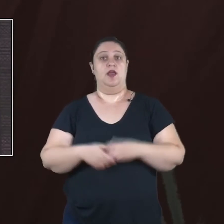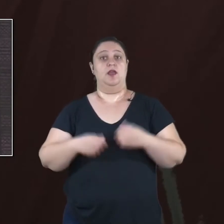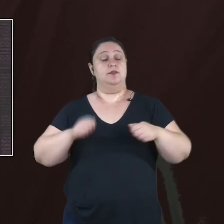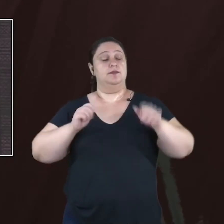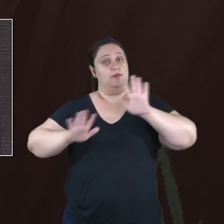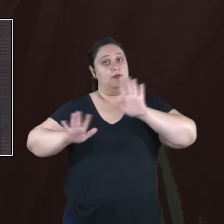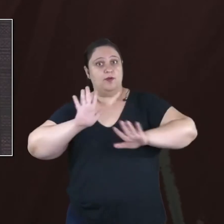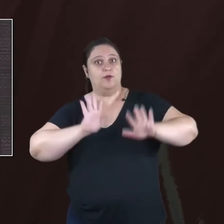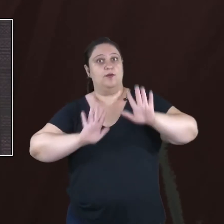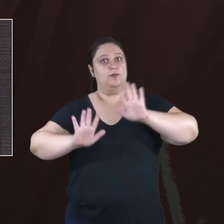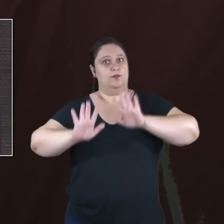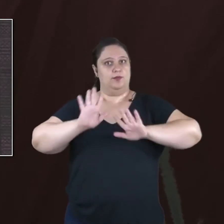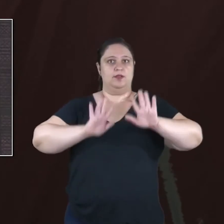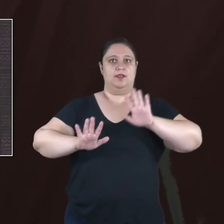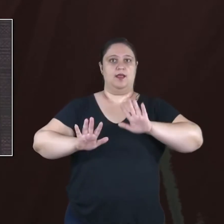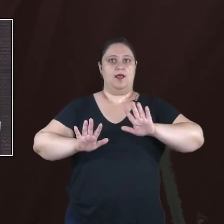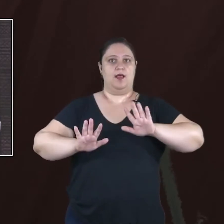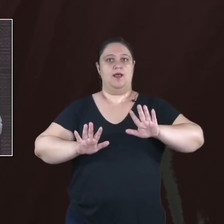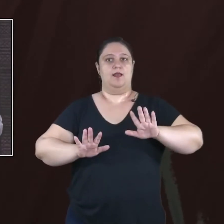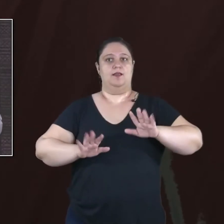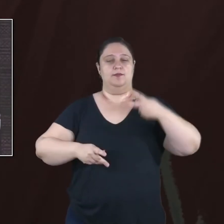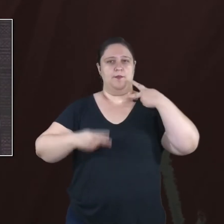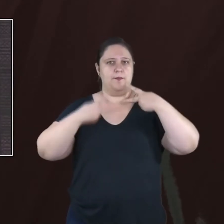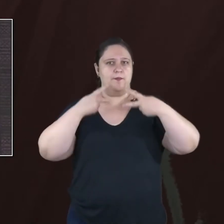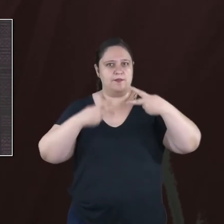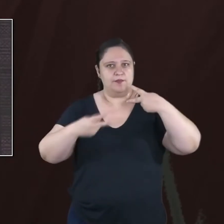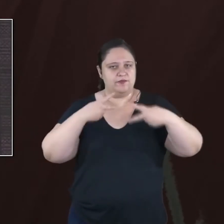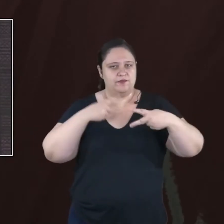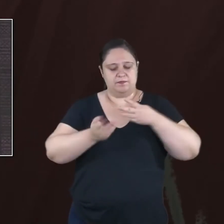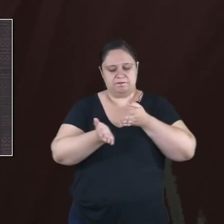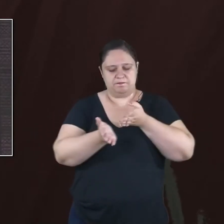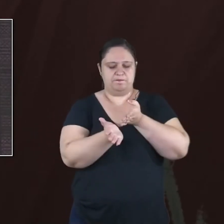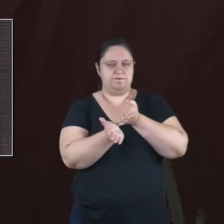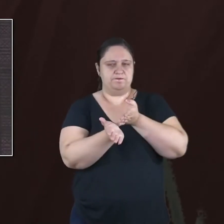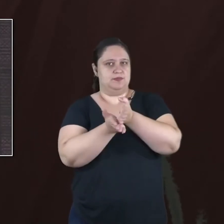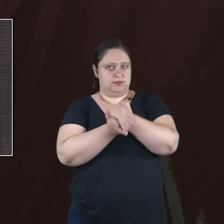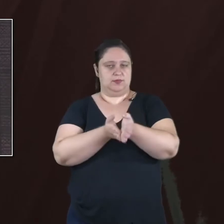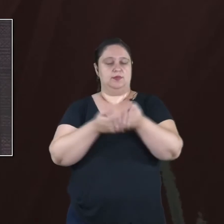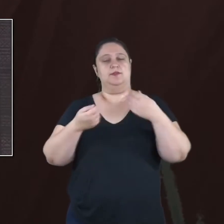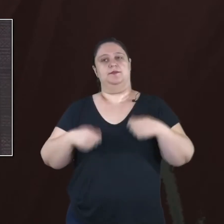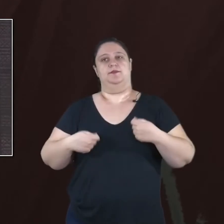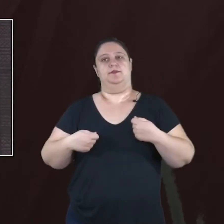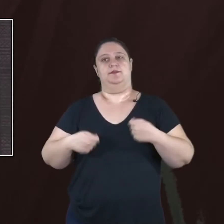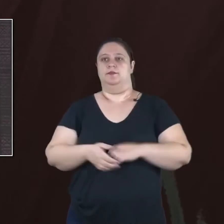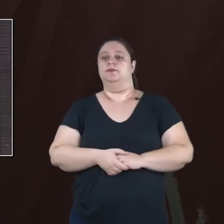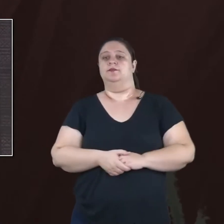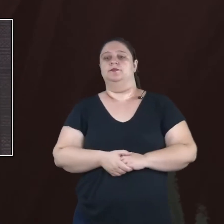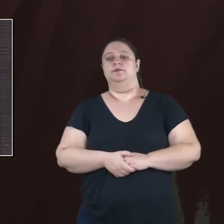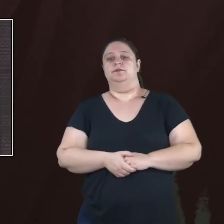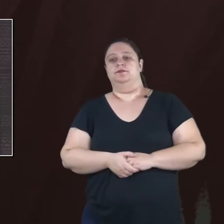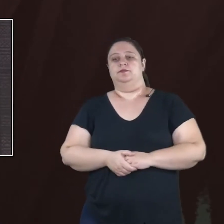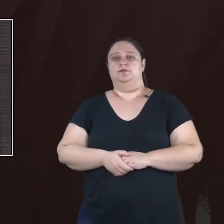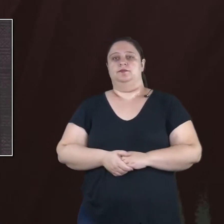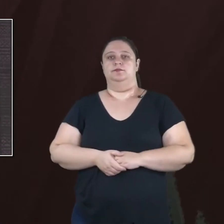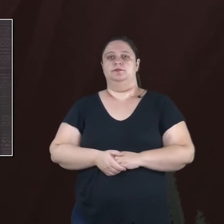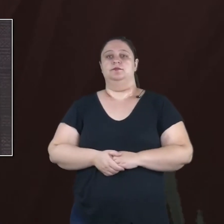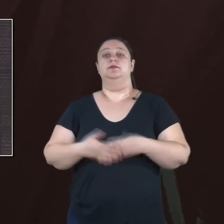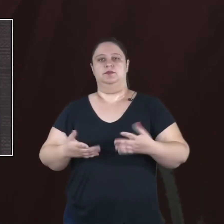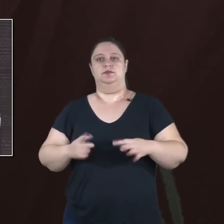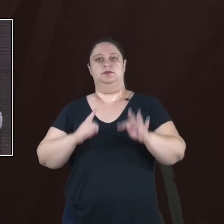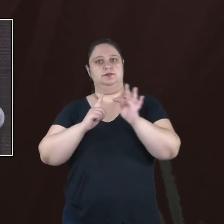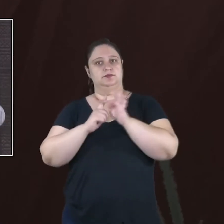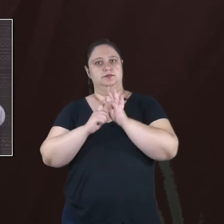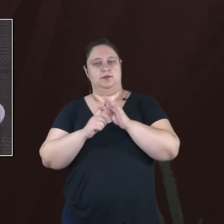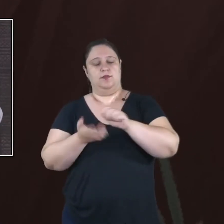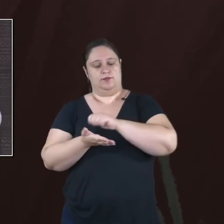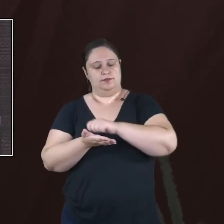da palavra profética. Vamos amar a palavra profética. Portanto, irmãos, e Timóteo então foi deixado justamente